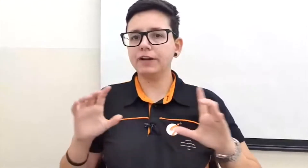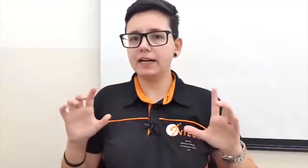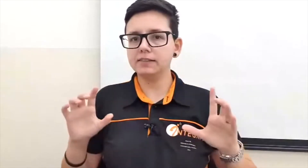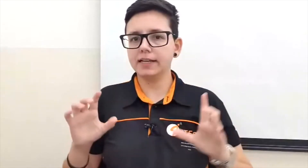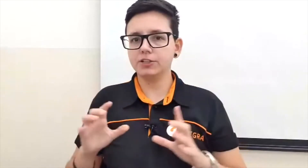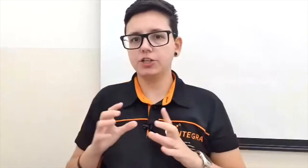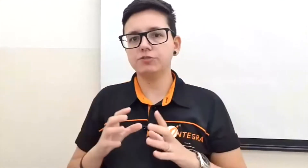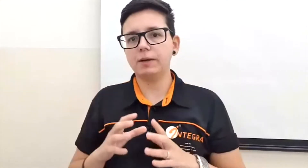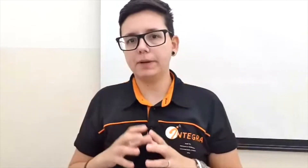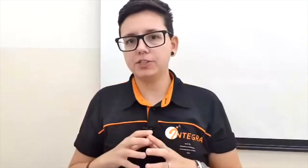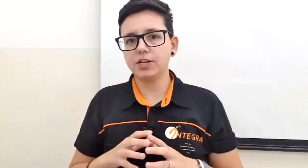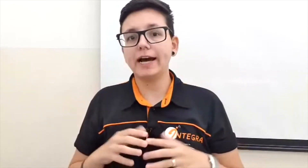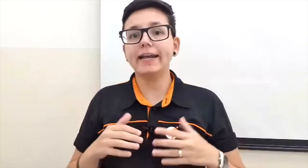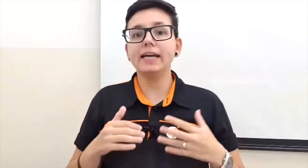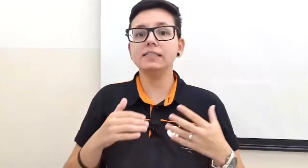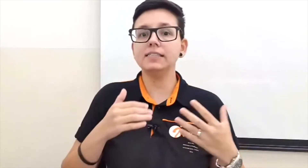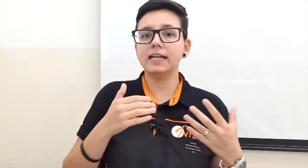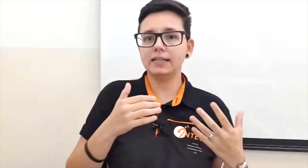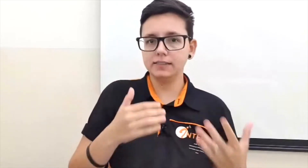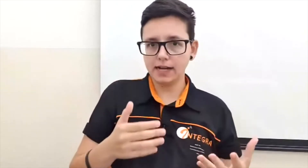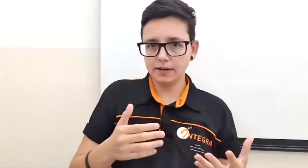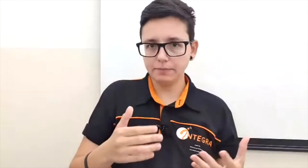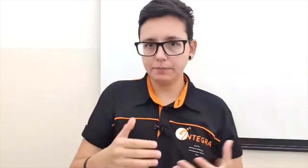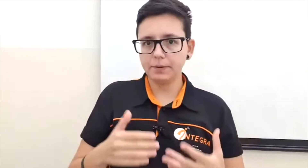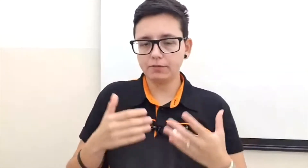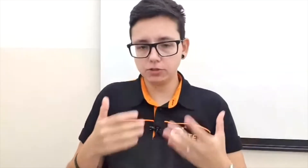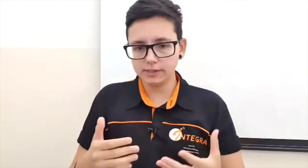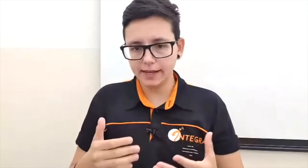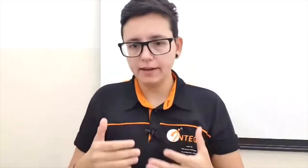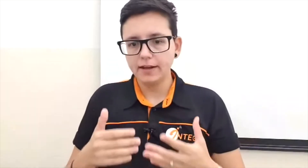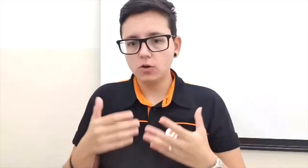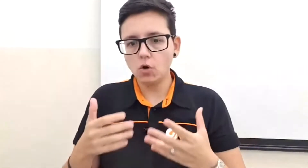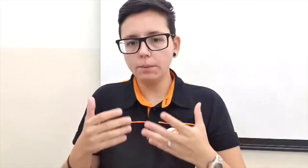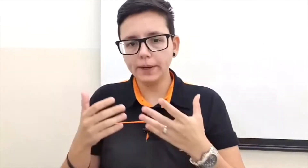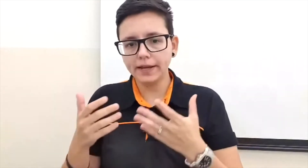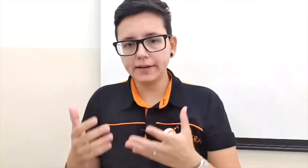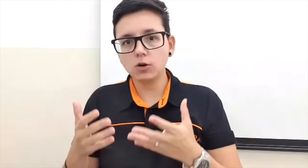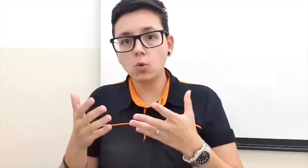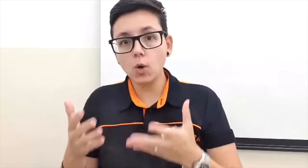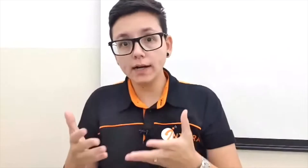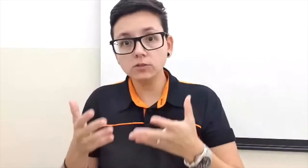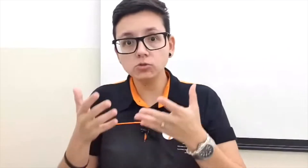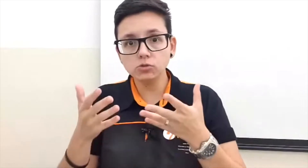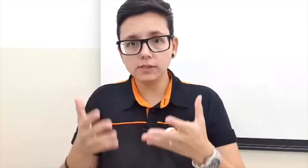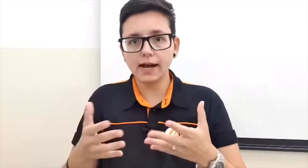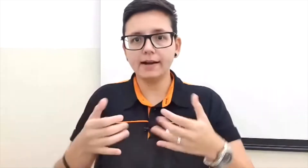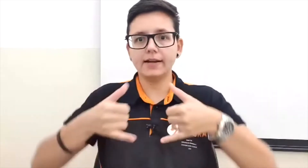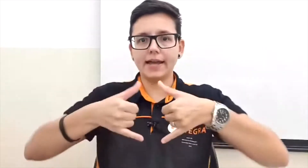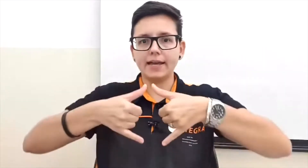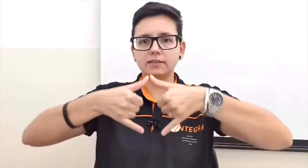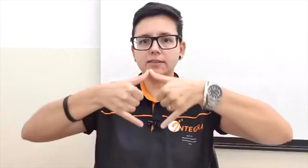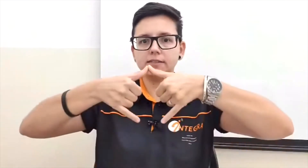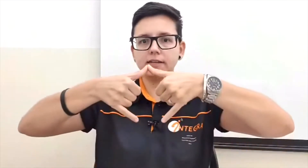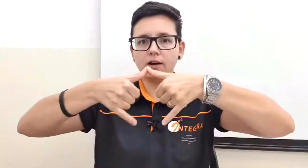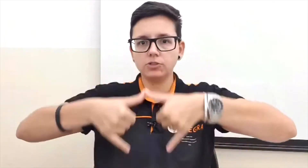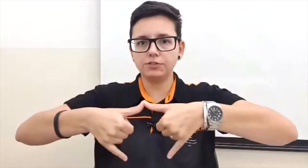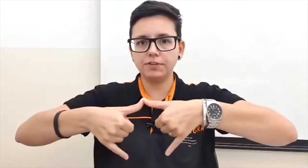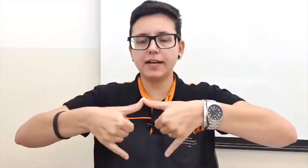frase que a gente vai praticar e sinalizar para você compreender quando usar esse sinal de